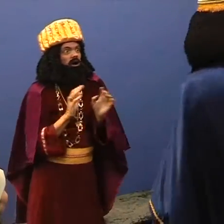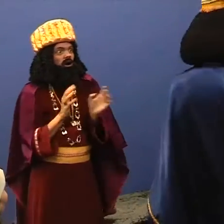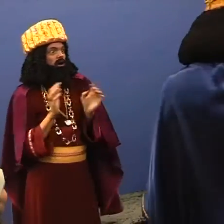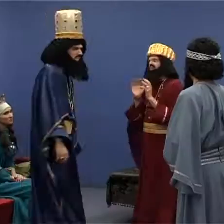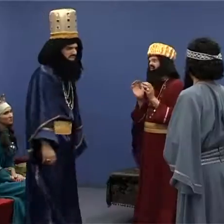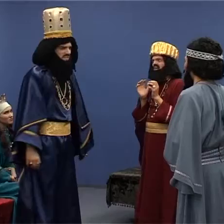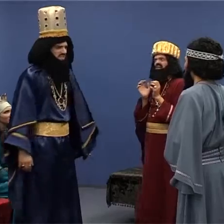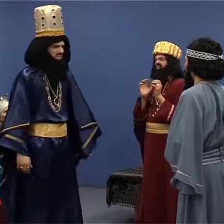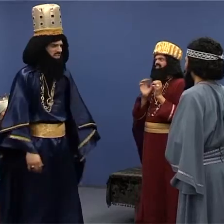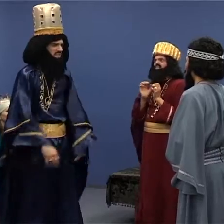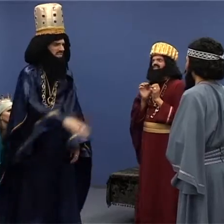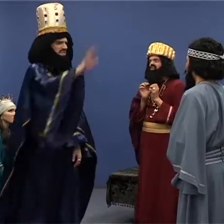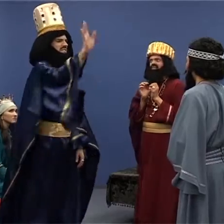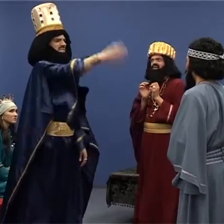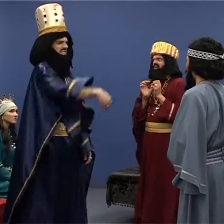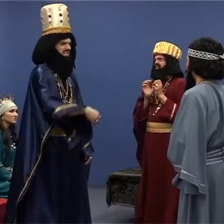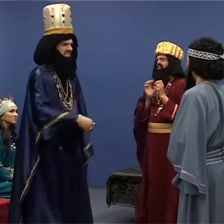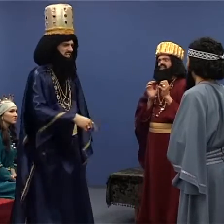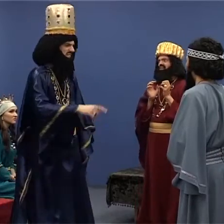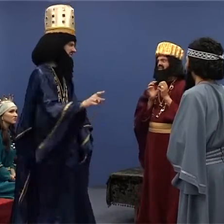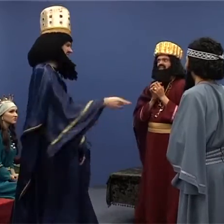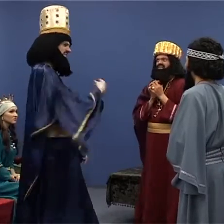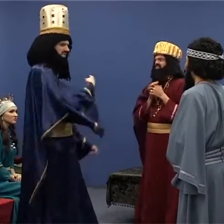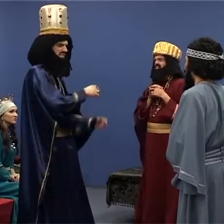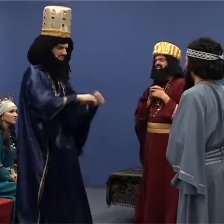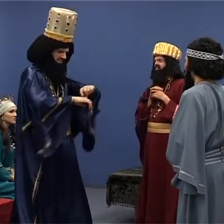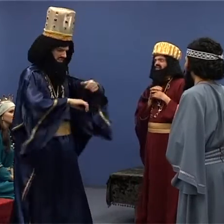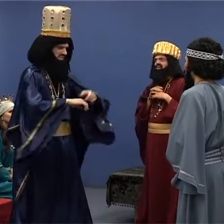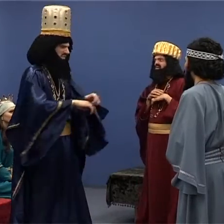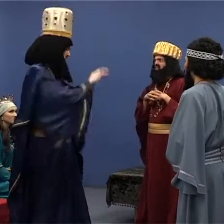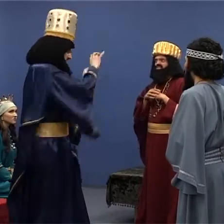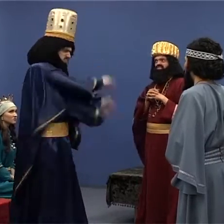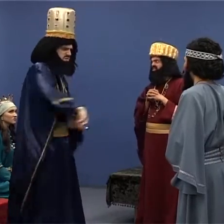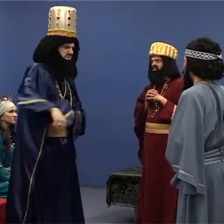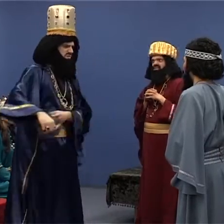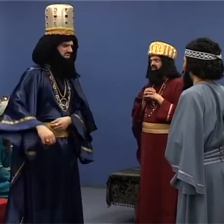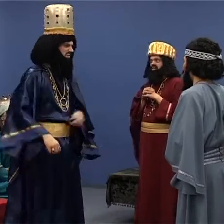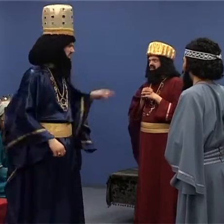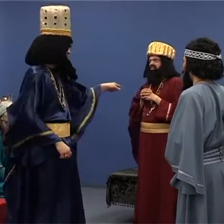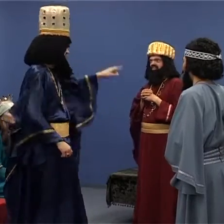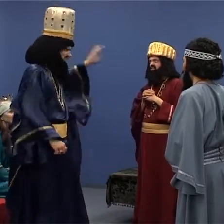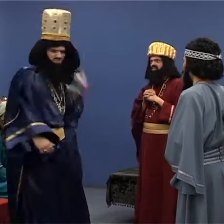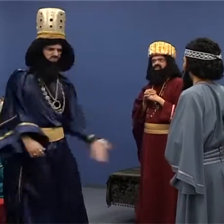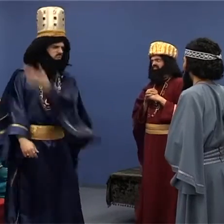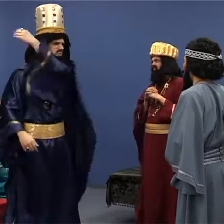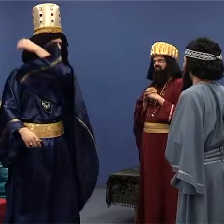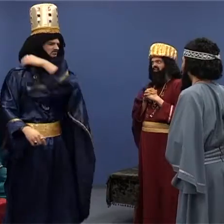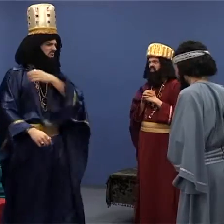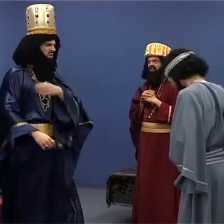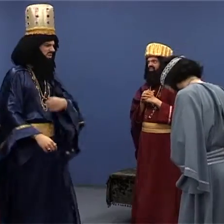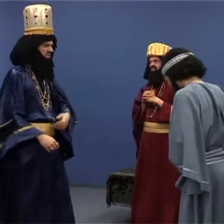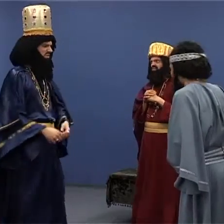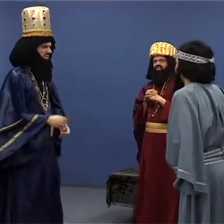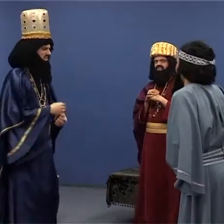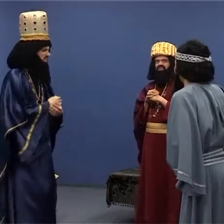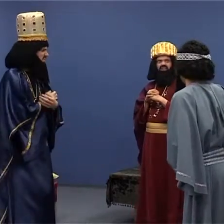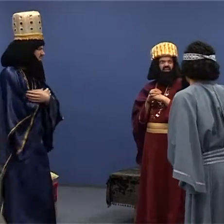своей душе. Когда царь вернулся из дворцового сада в дом, где проходил пир и пили вино, то